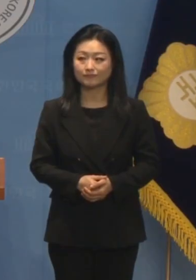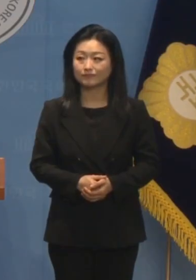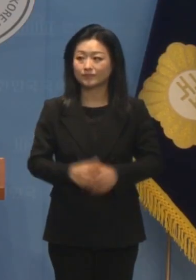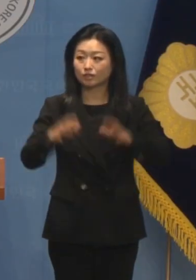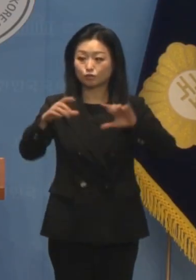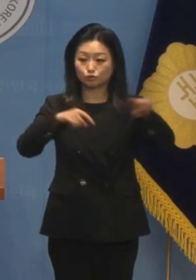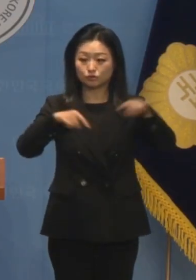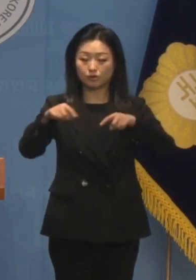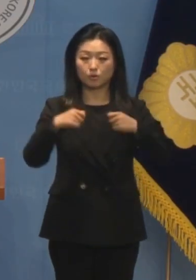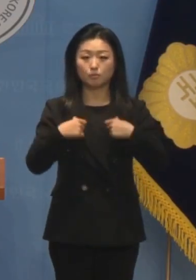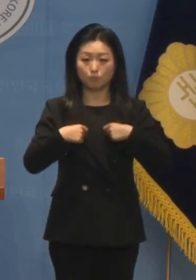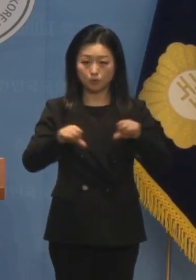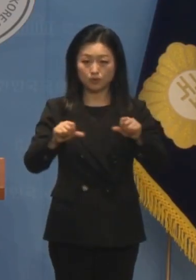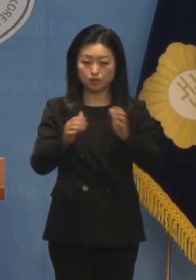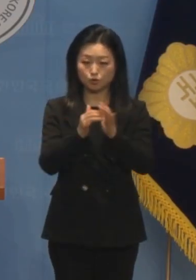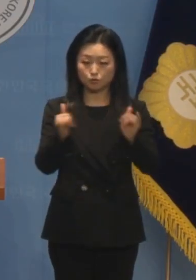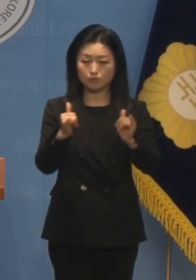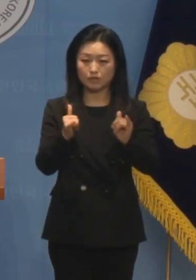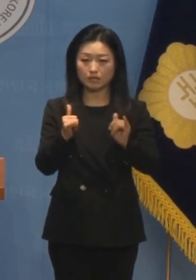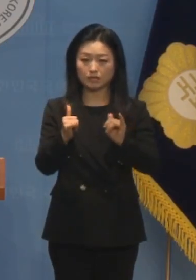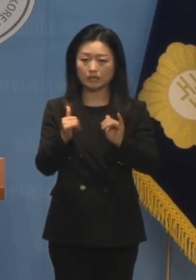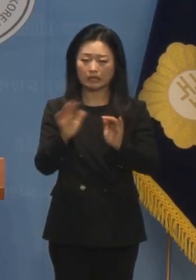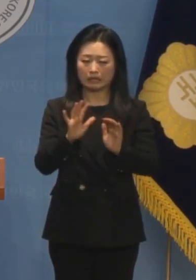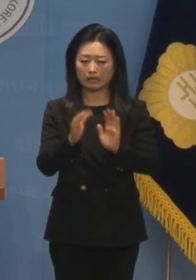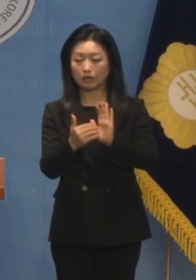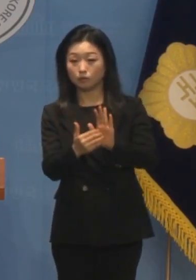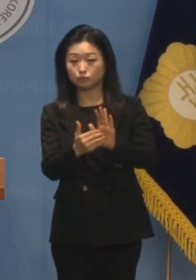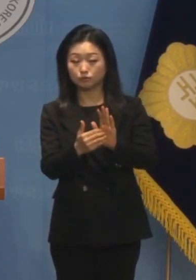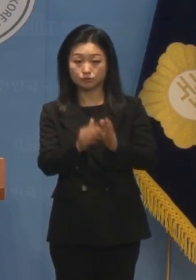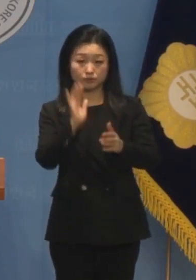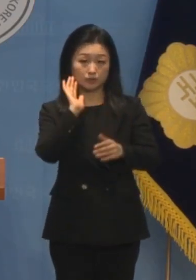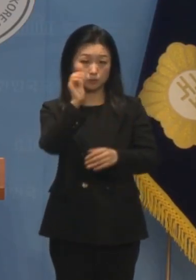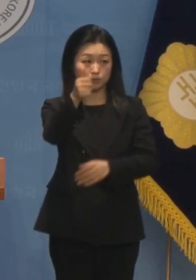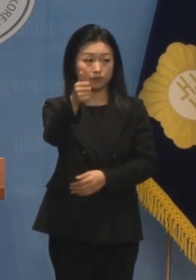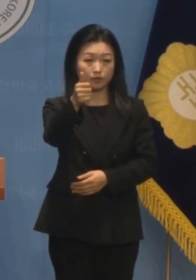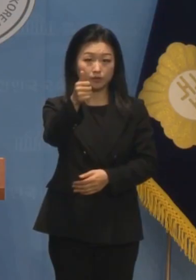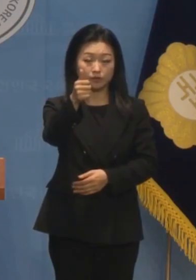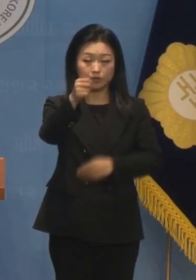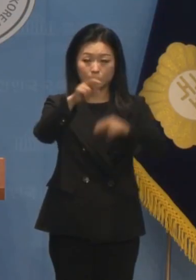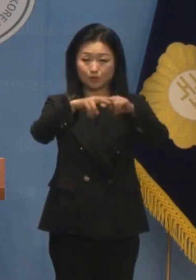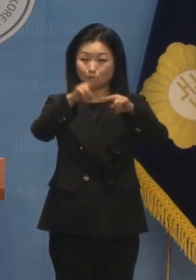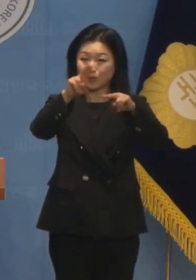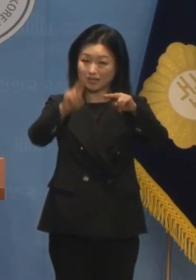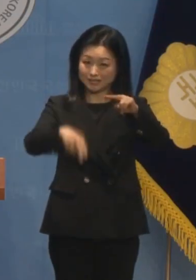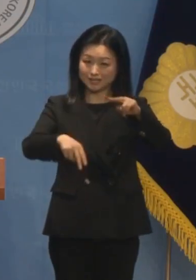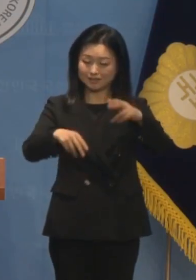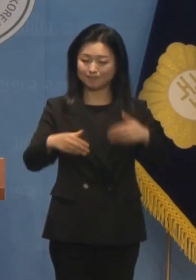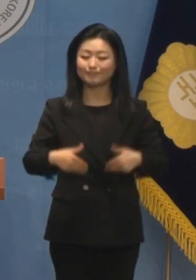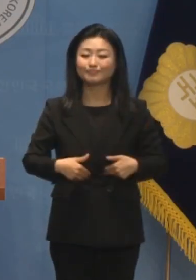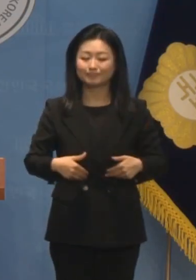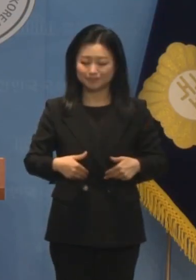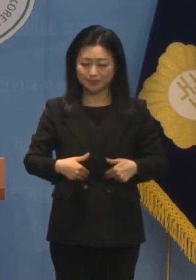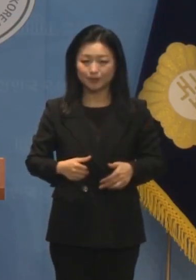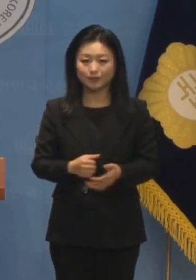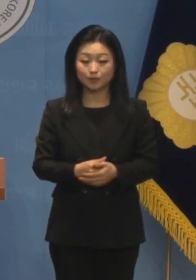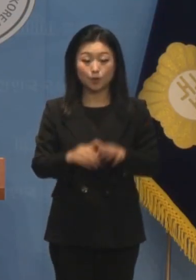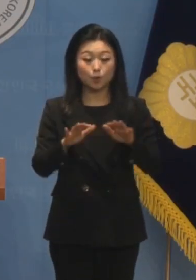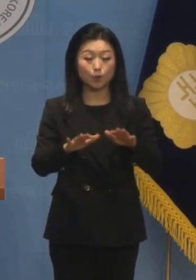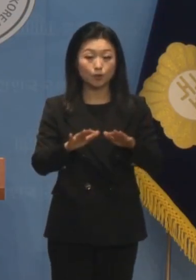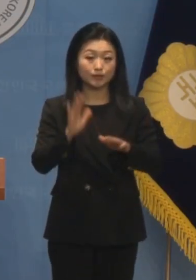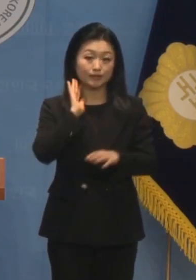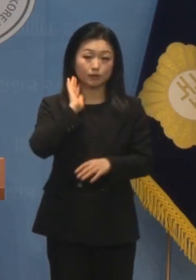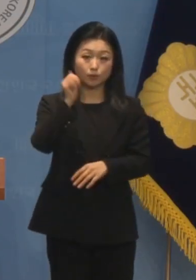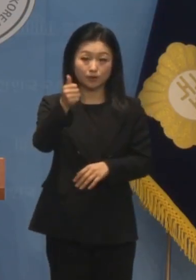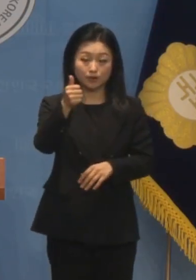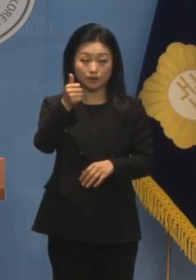국정 포기, 국민 거부, 윤석열 대통령 퇴진이 정답입니다. 오늘 윤석열